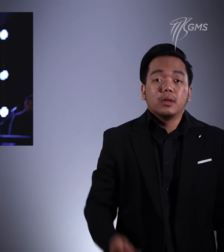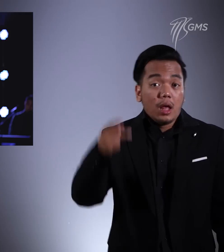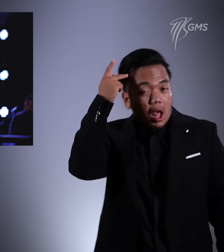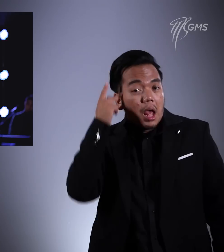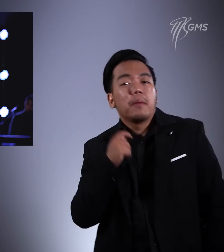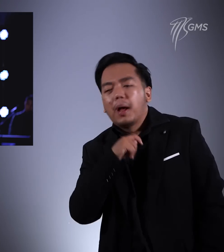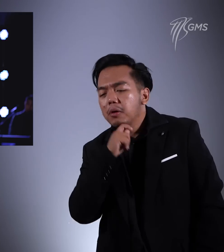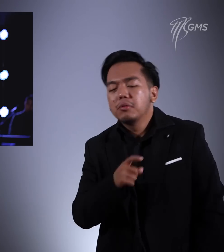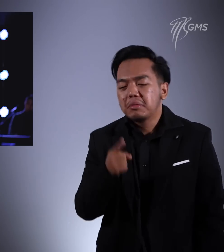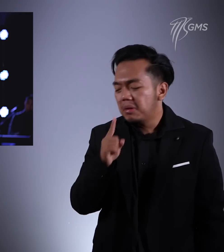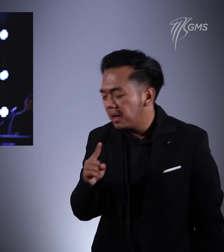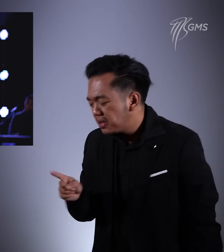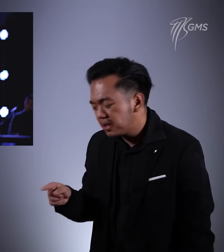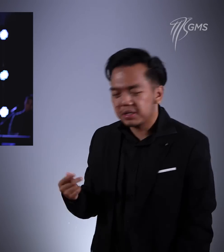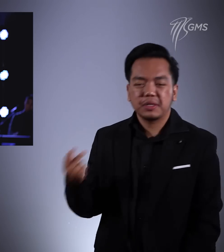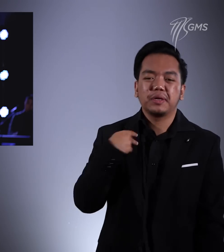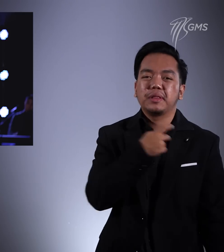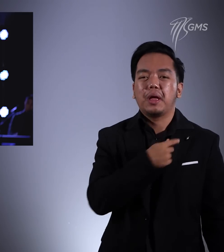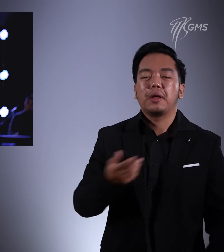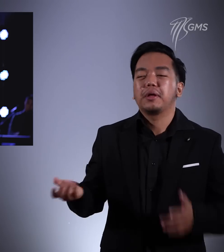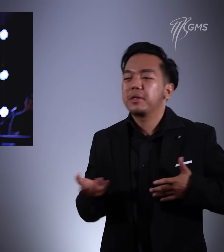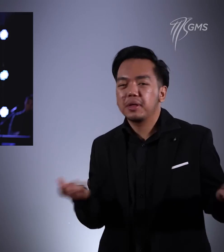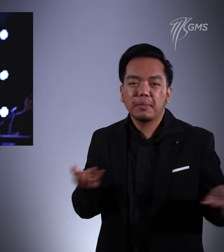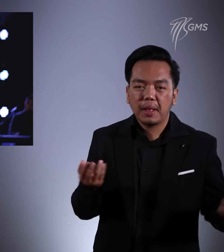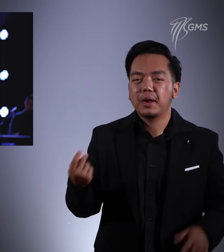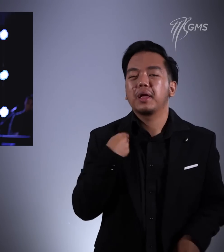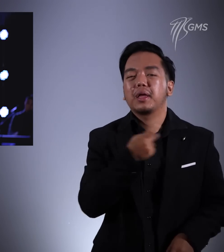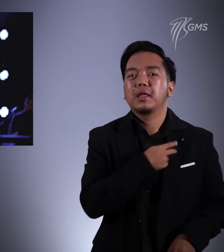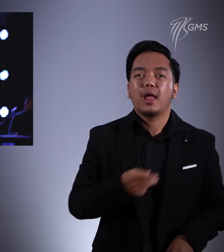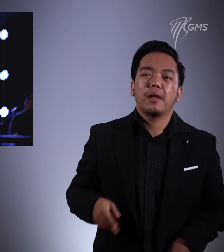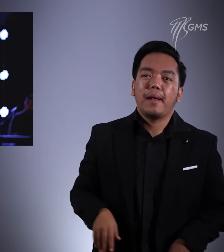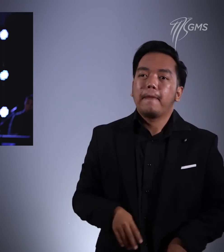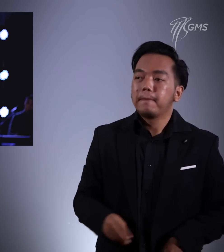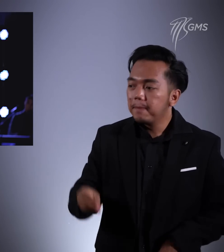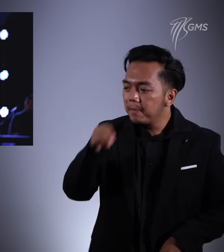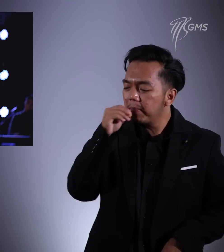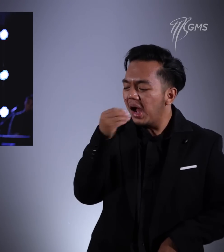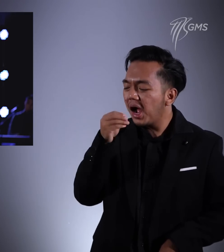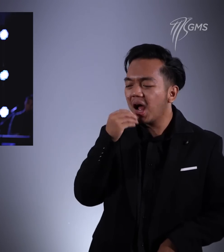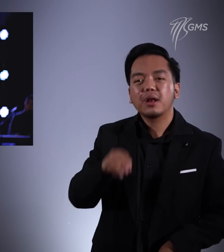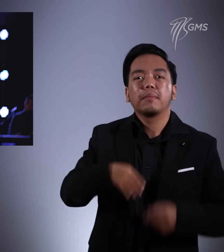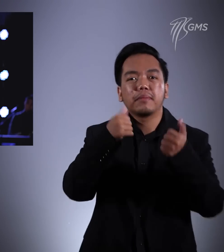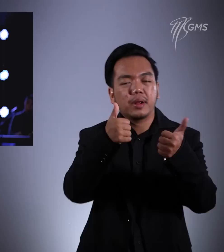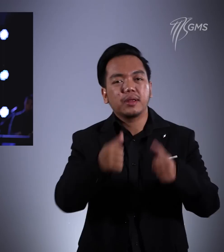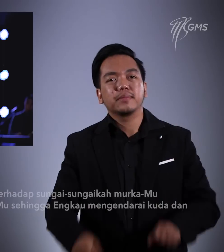firman Allah. Dan gimana mengembangbiakkan iman di dalam hatinya.